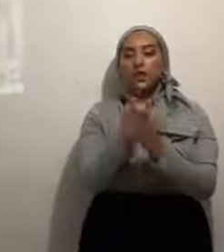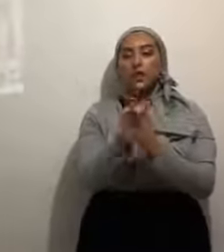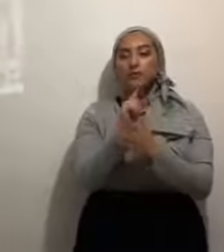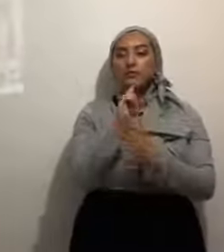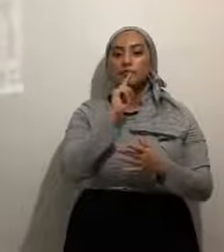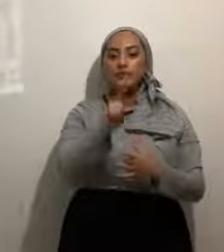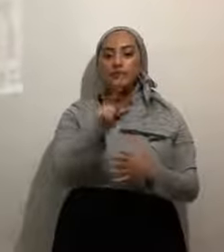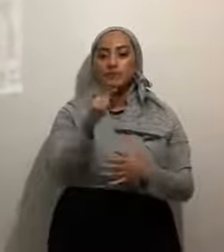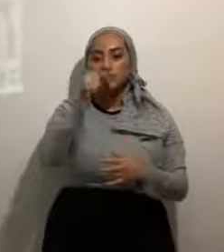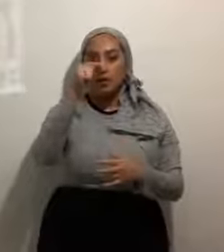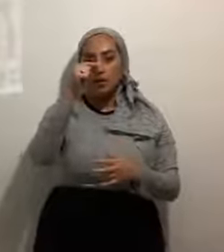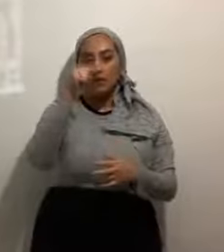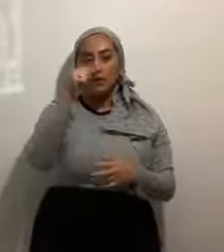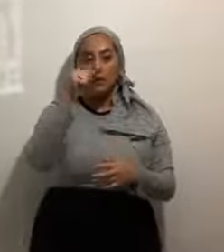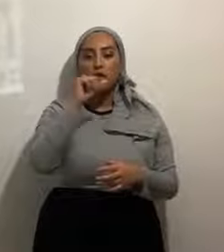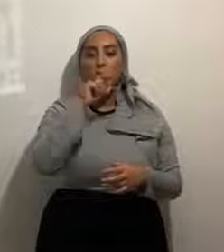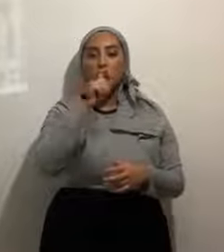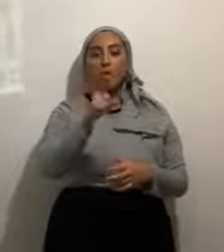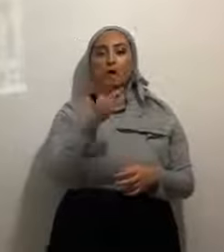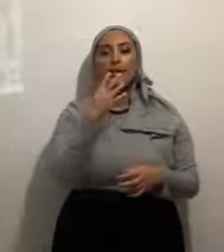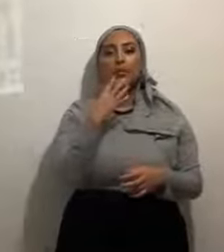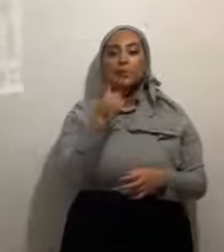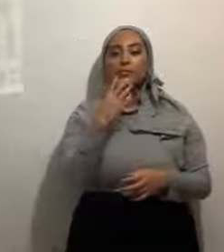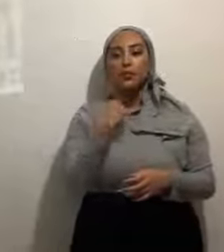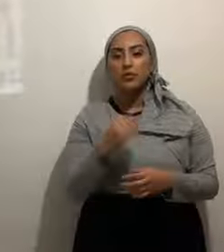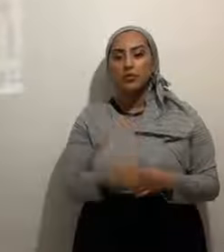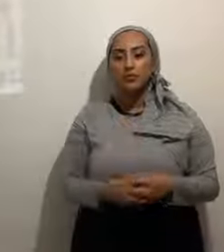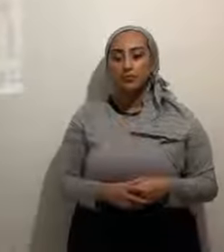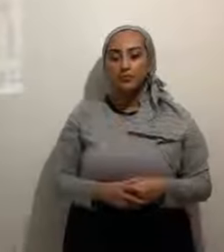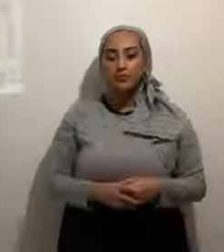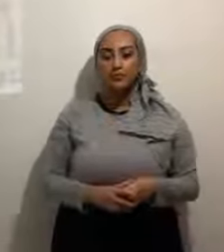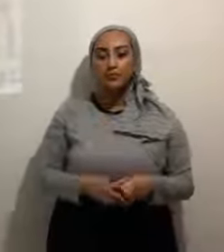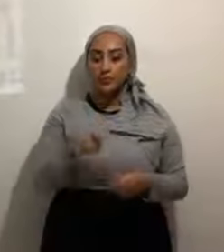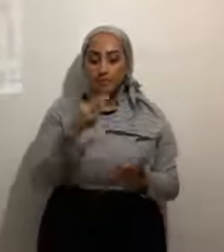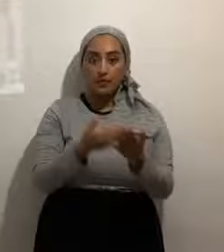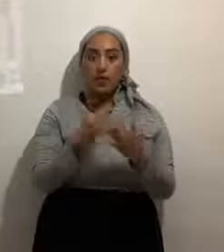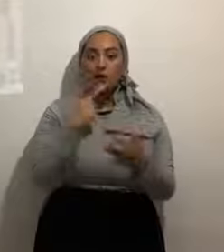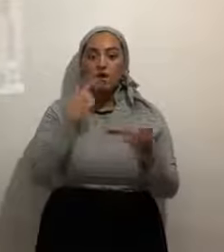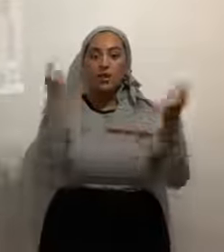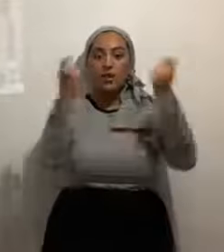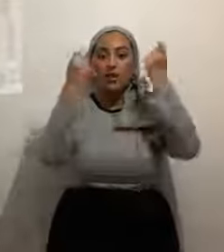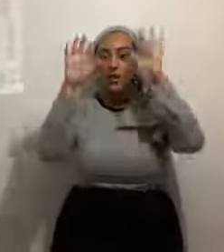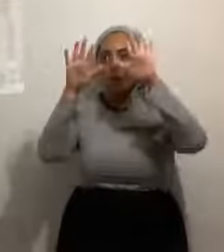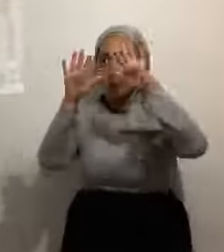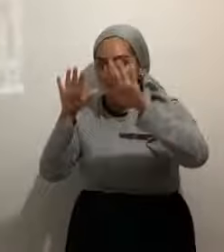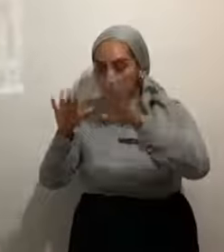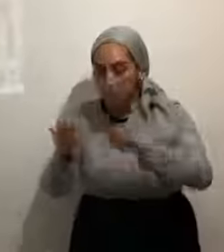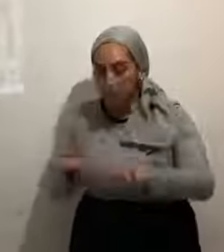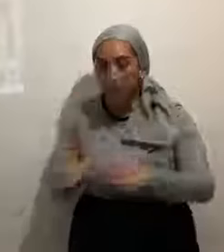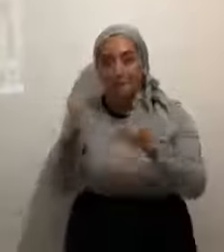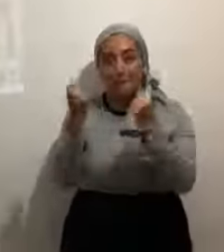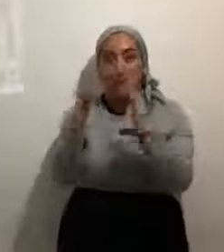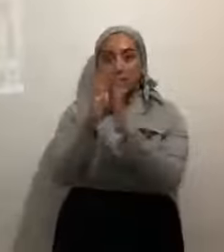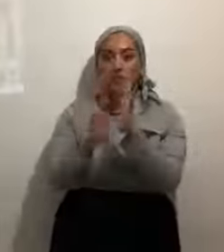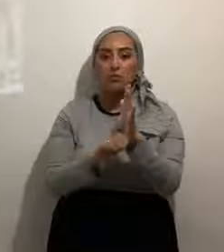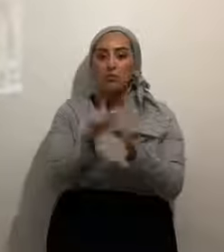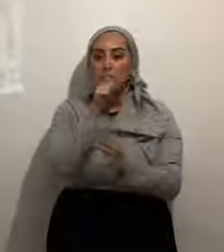original hebreo. Y ahí dice, le adoraron. Y muchas Biblias, no digo cuáles, no